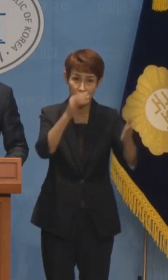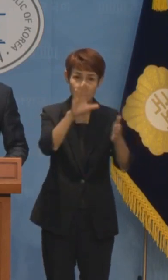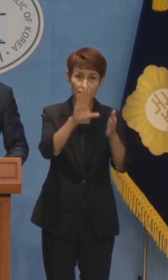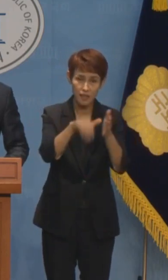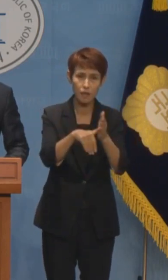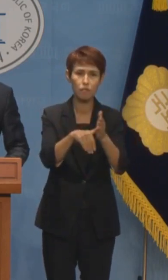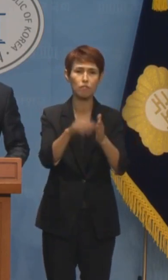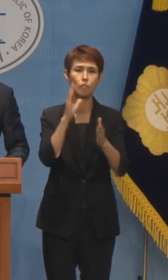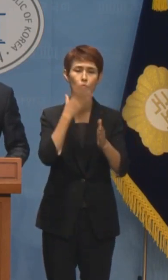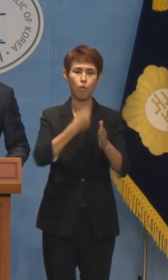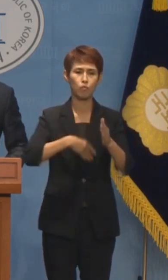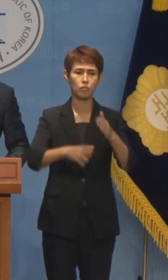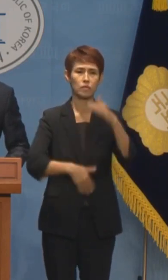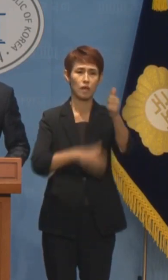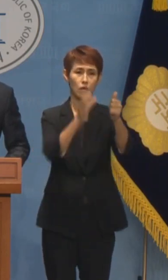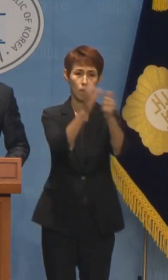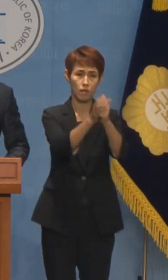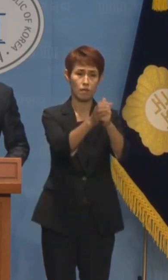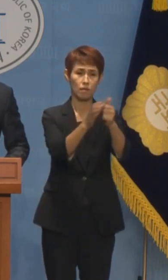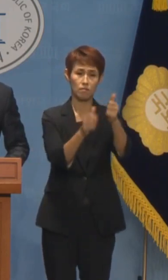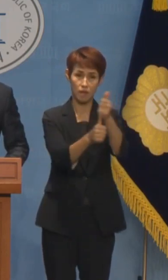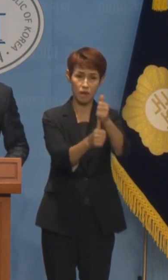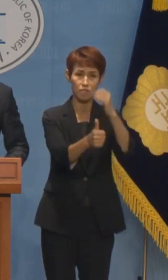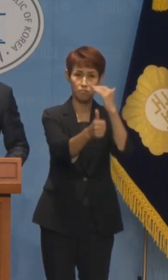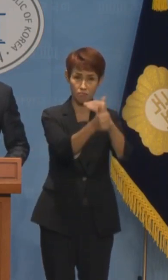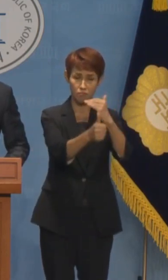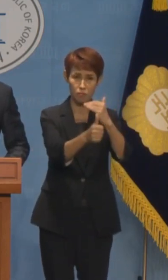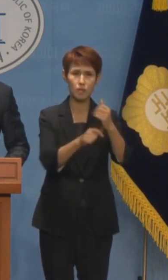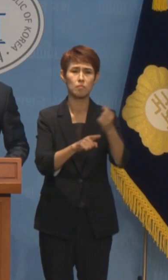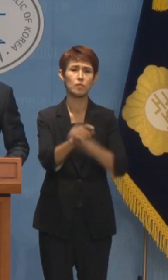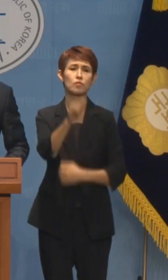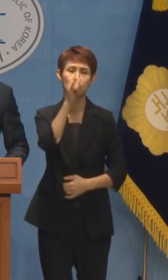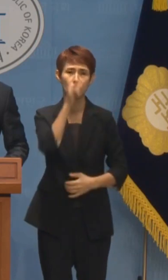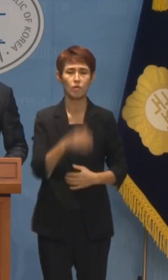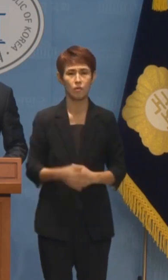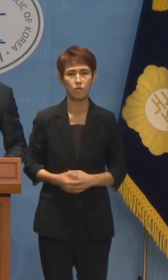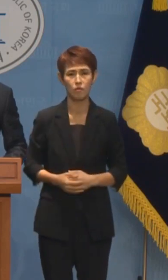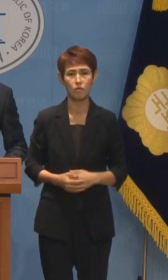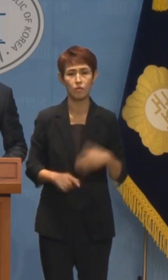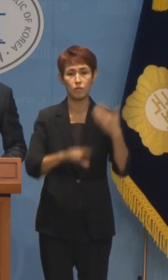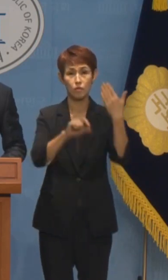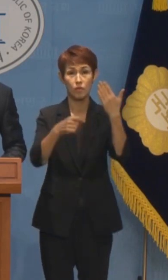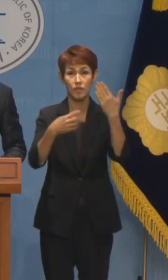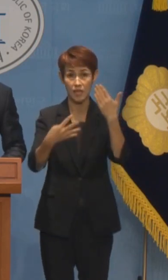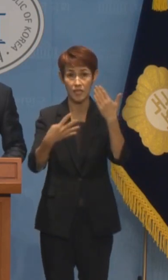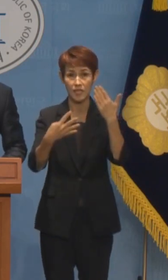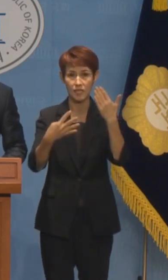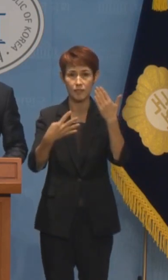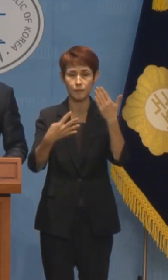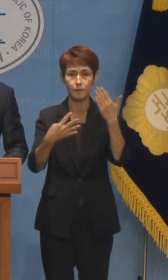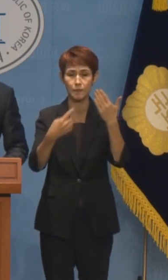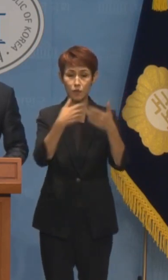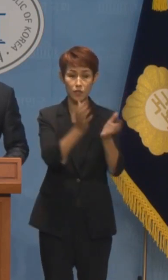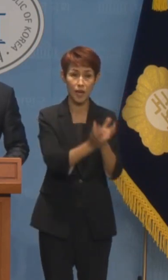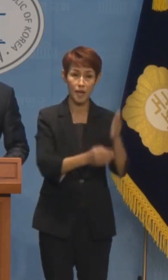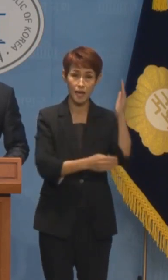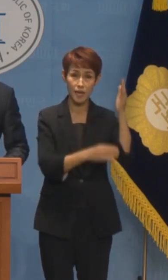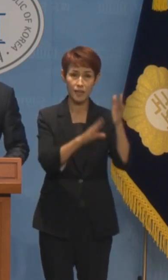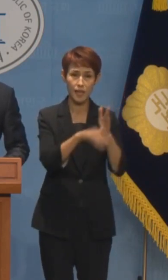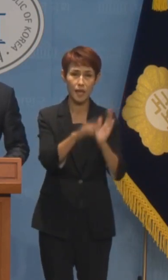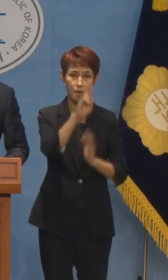경질이 의미를 가질 수 있습니다 그나마 지난 4일 민주당 교섭단체 연설을 통해 찬대